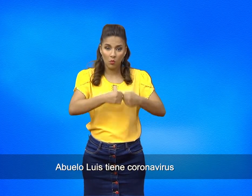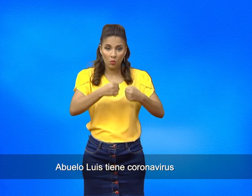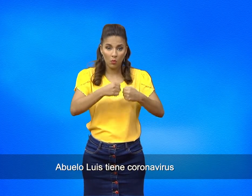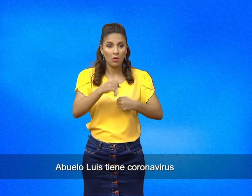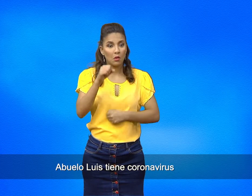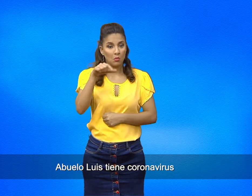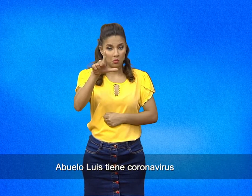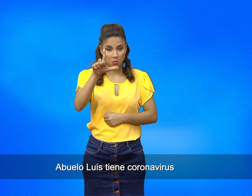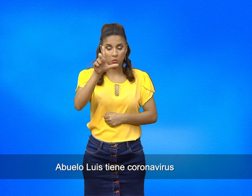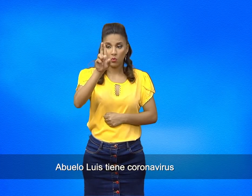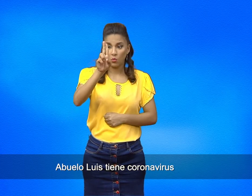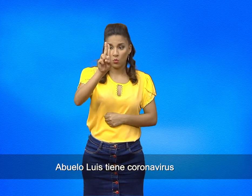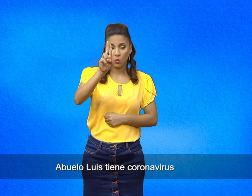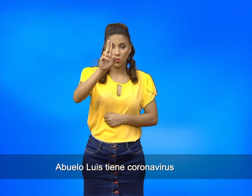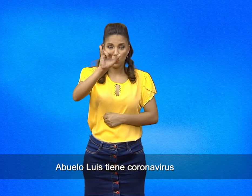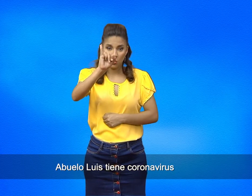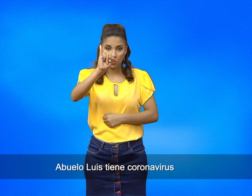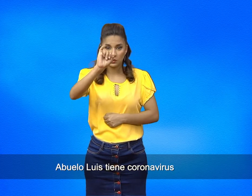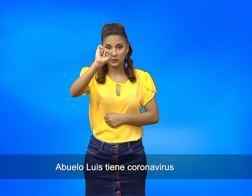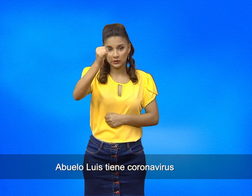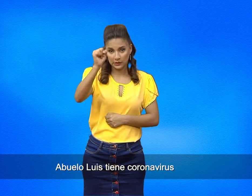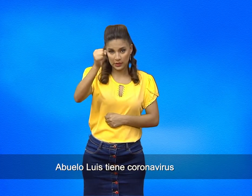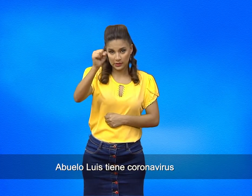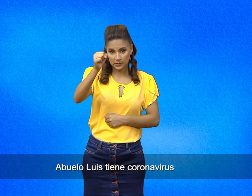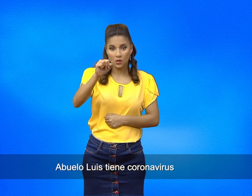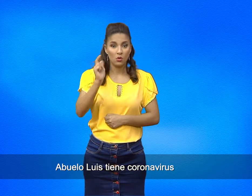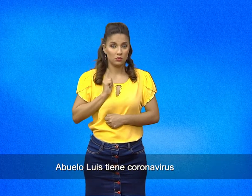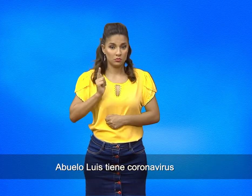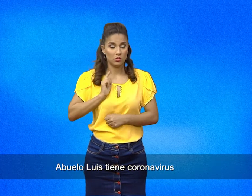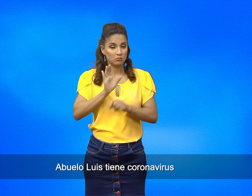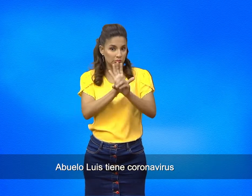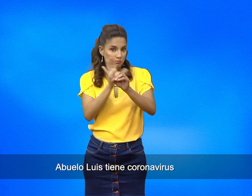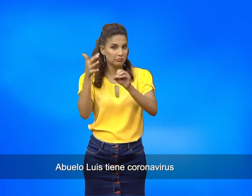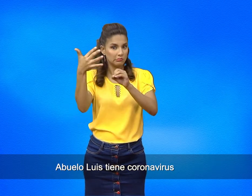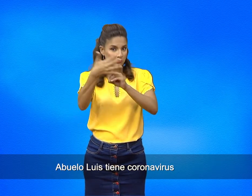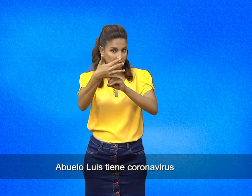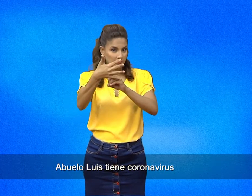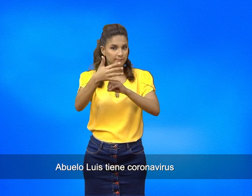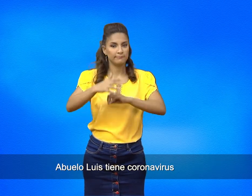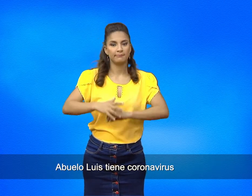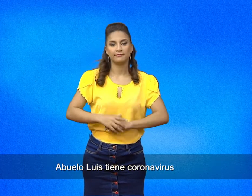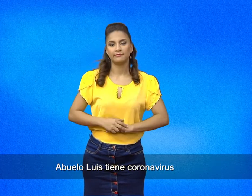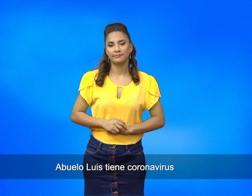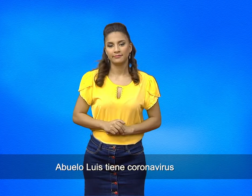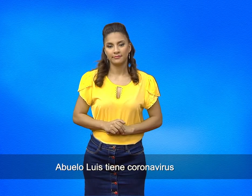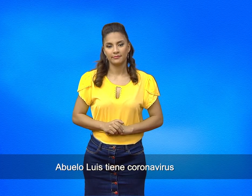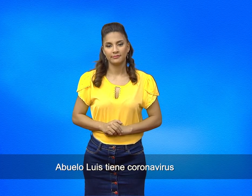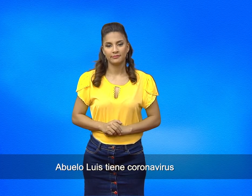abuelo louis tiene coronas virus